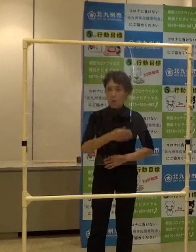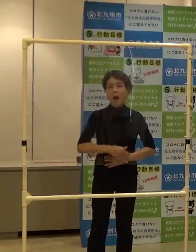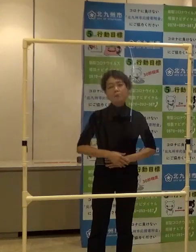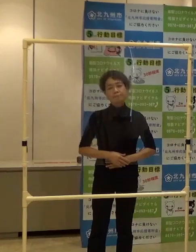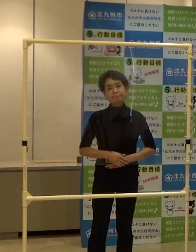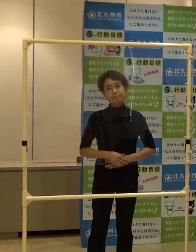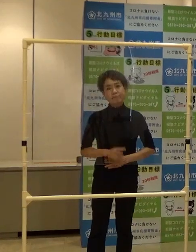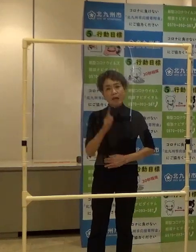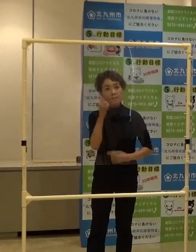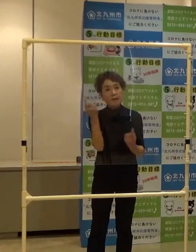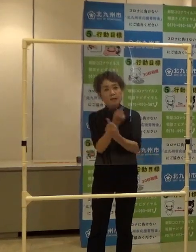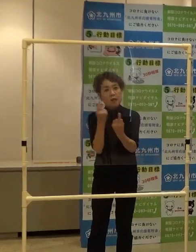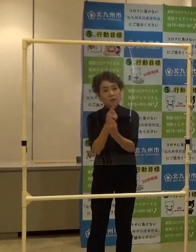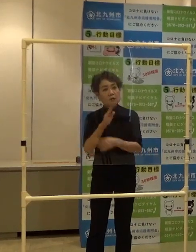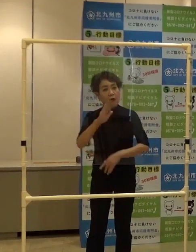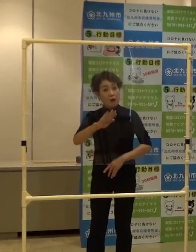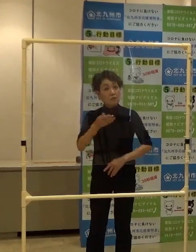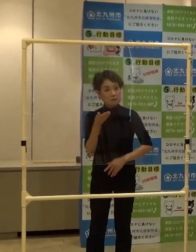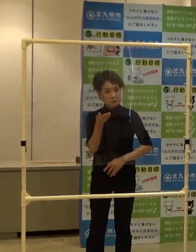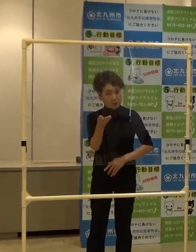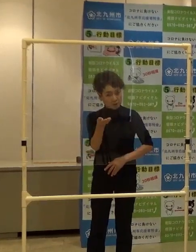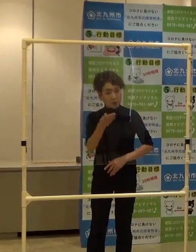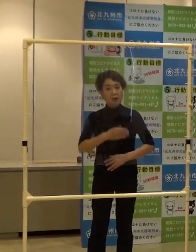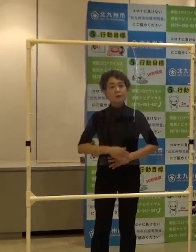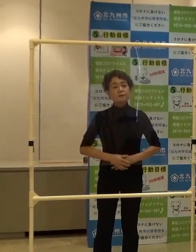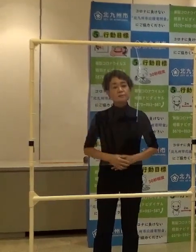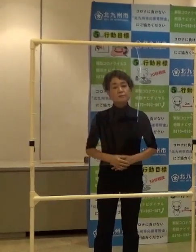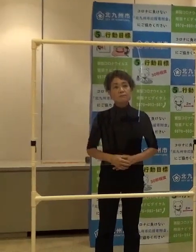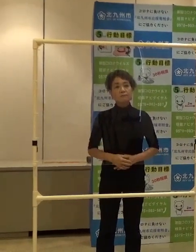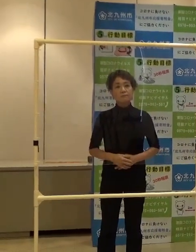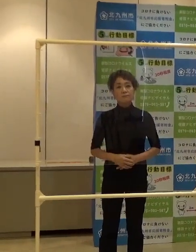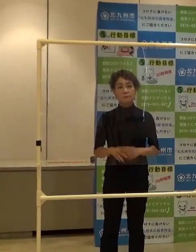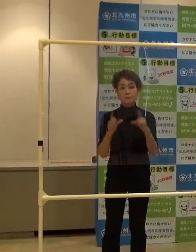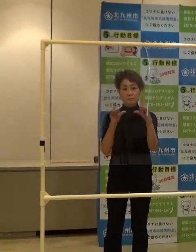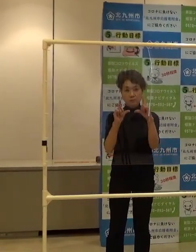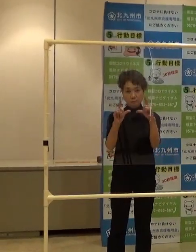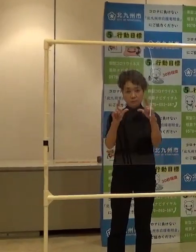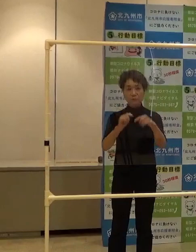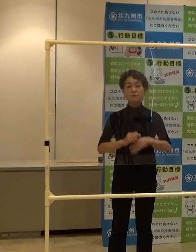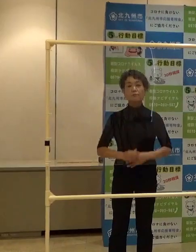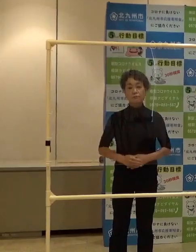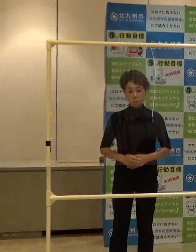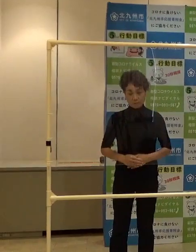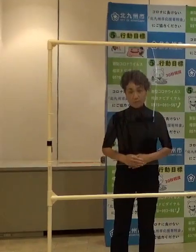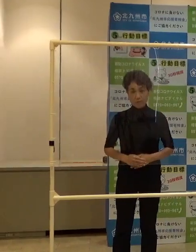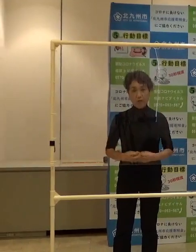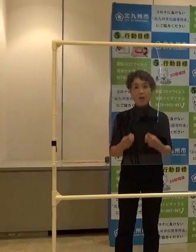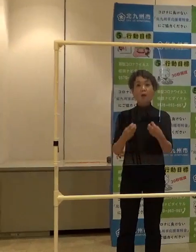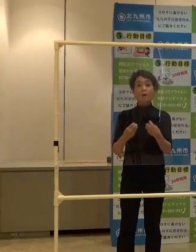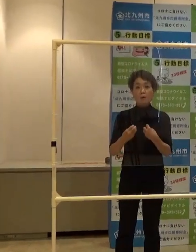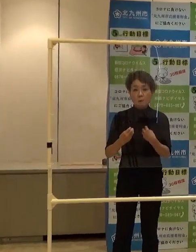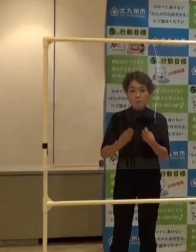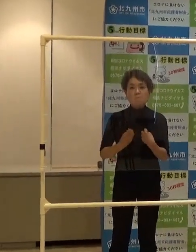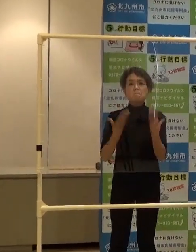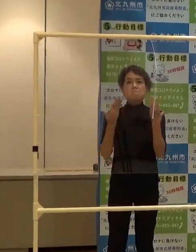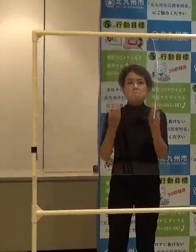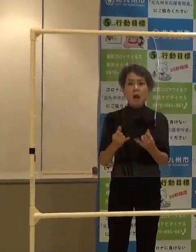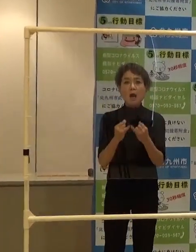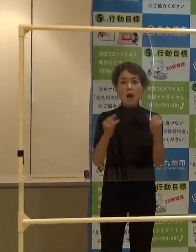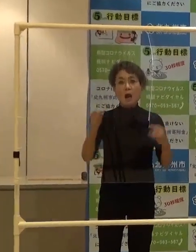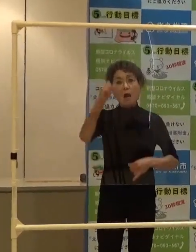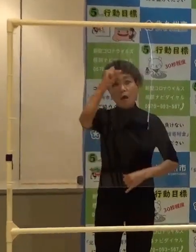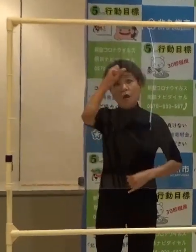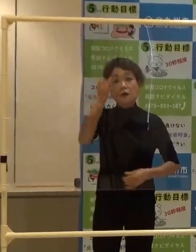見直す点などが出てきているのであれば教えてください。 陽性の患者さんは病